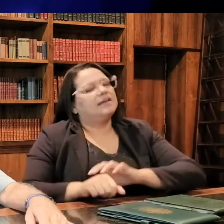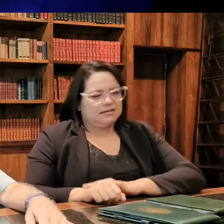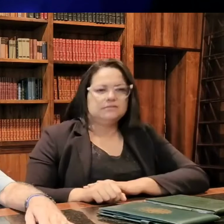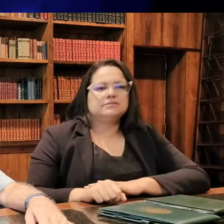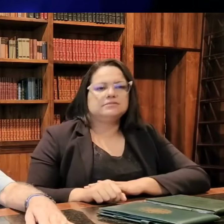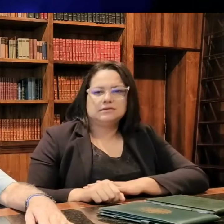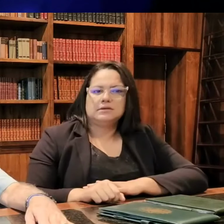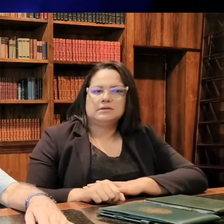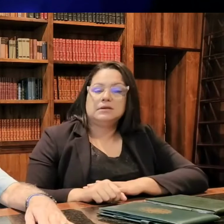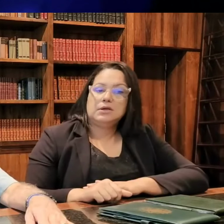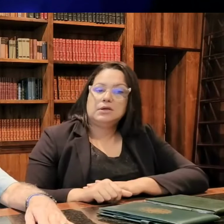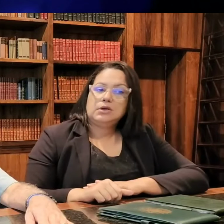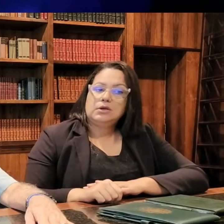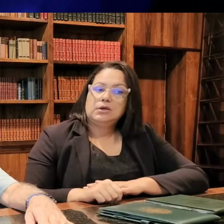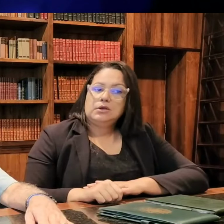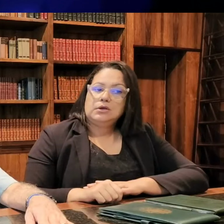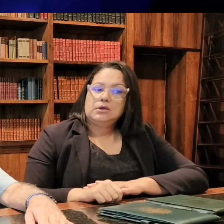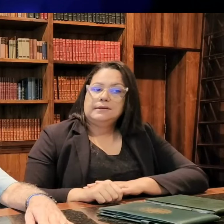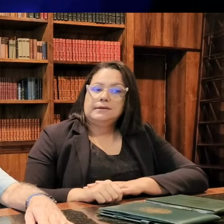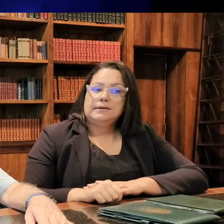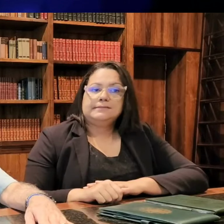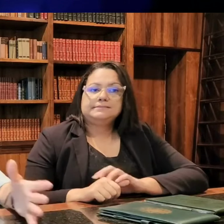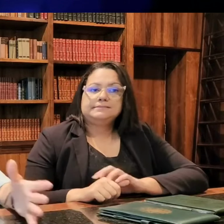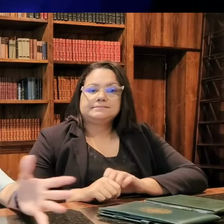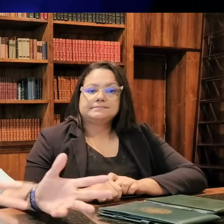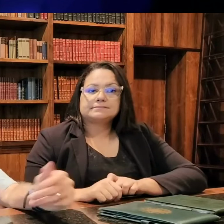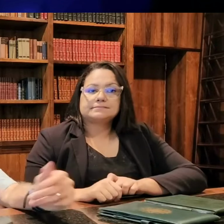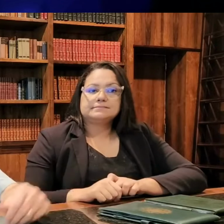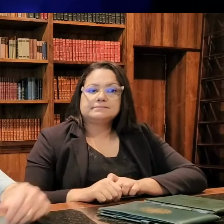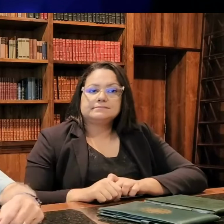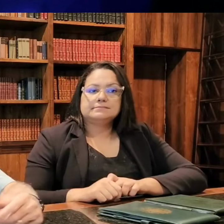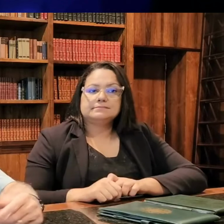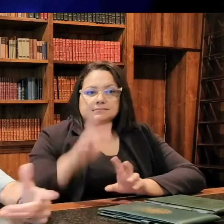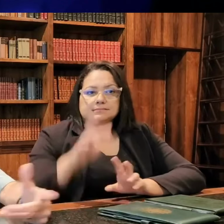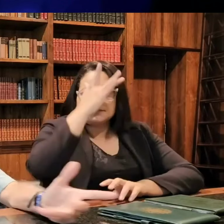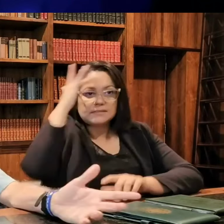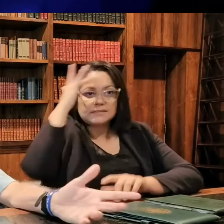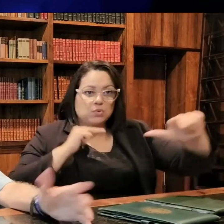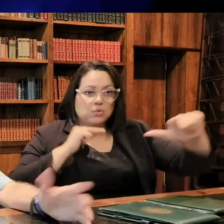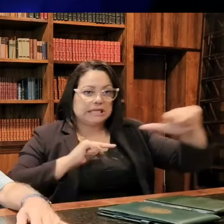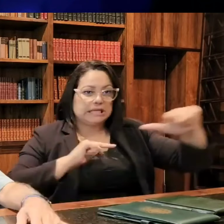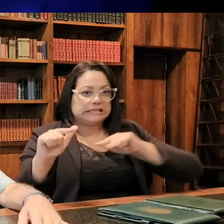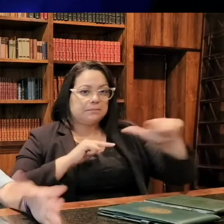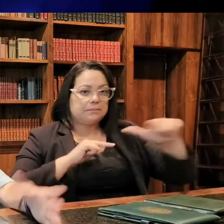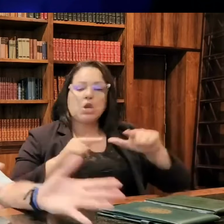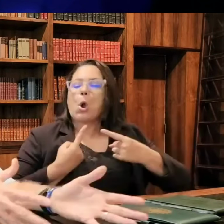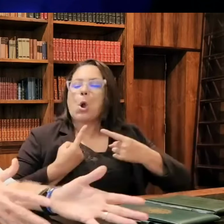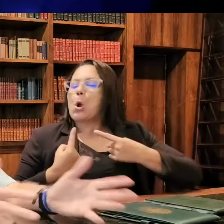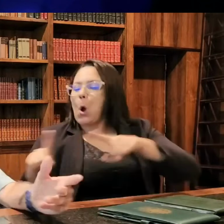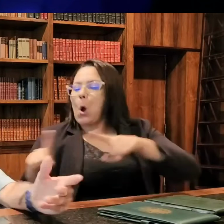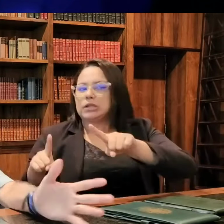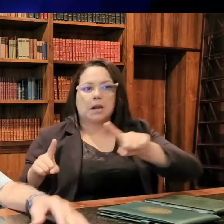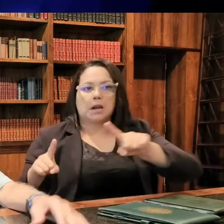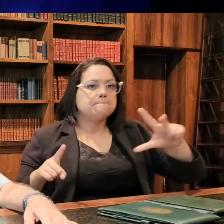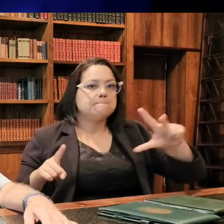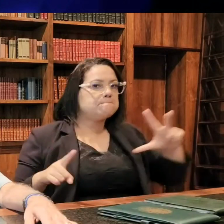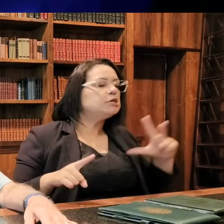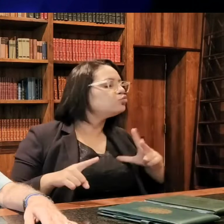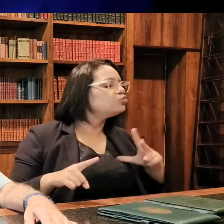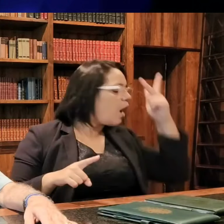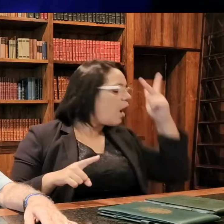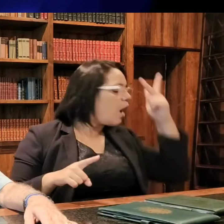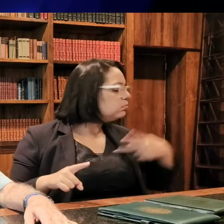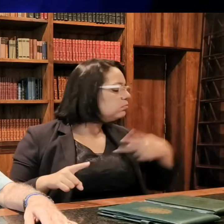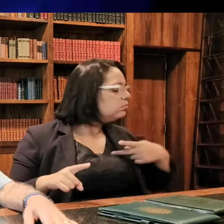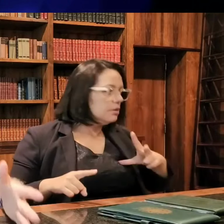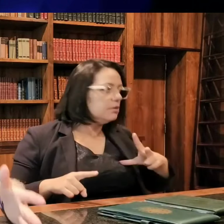Aquele pedir povo o que deseja, nos lugares certos. pessoal vão sentir o Porque peso senão não se